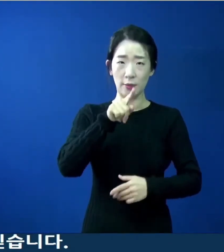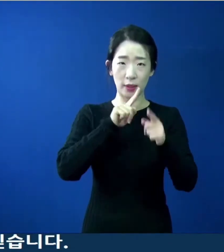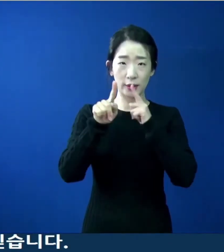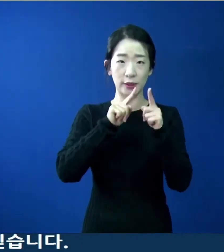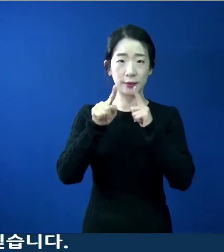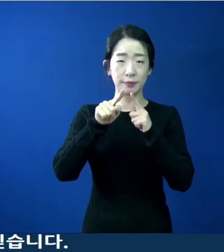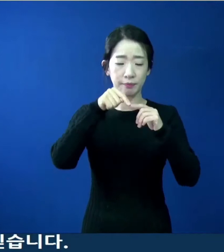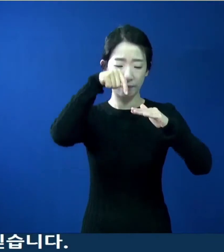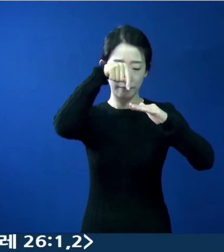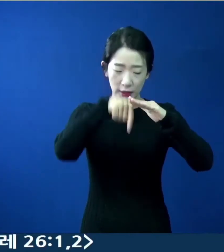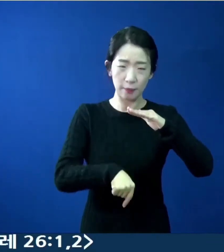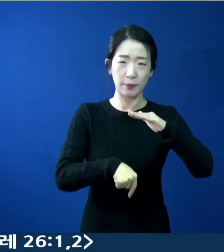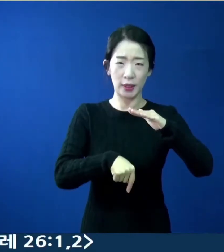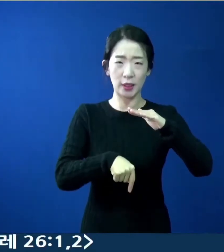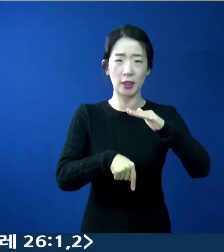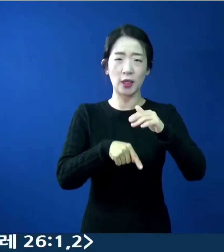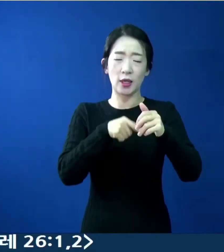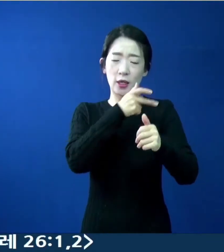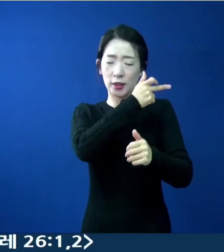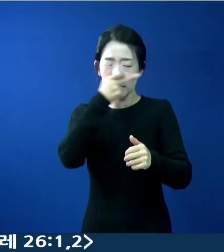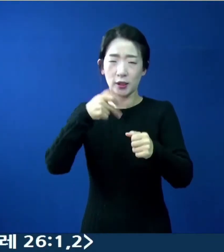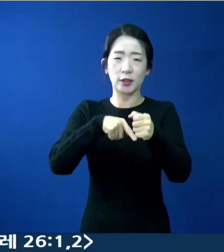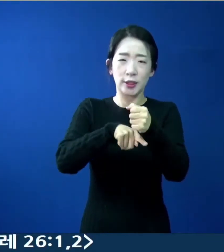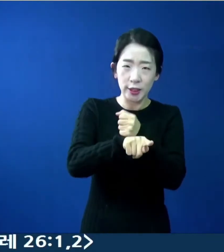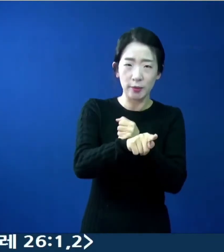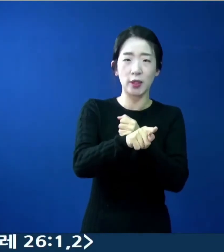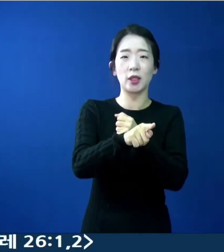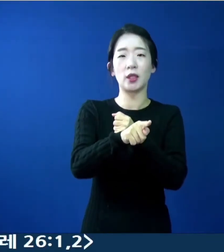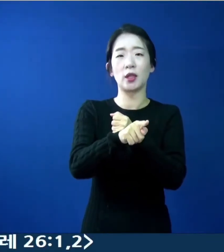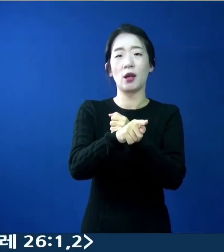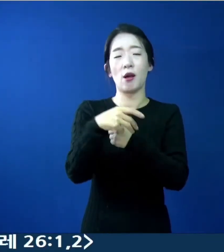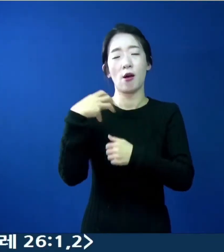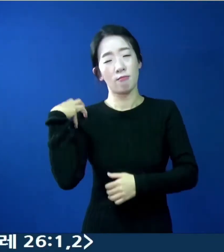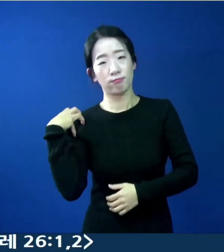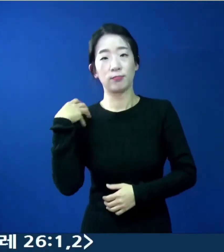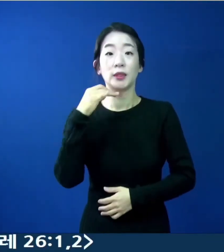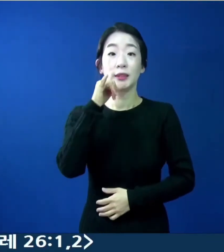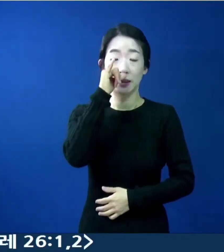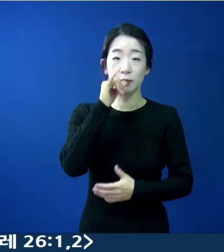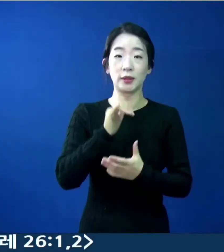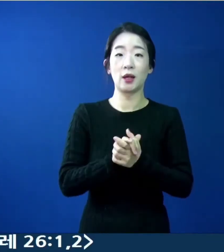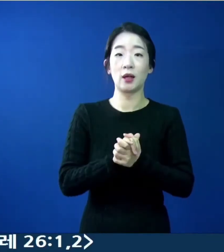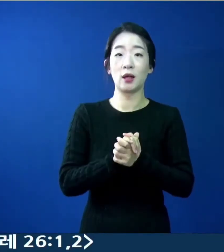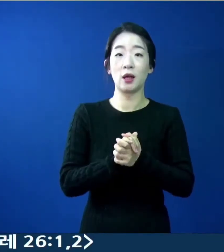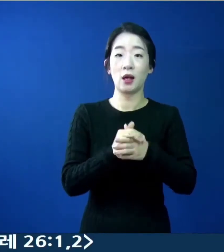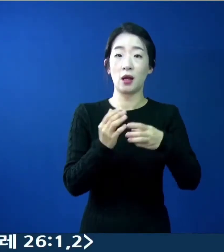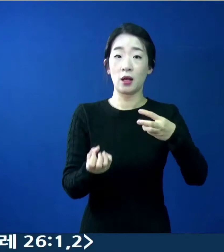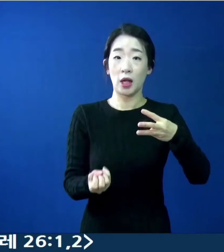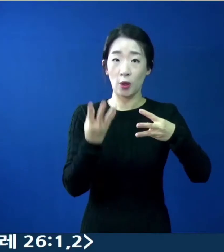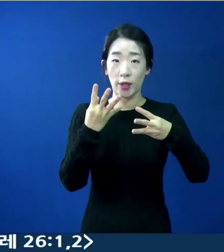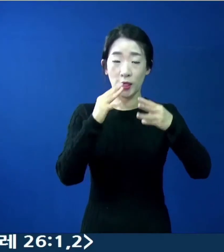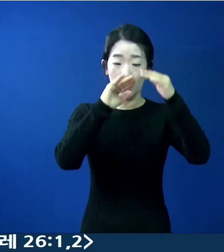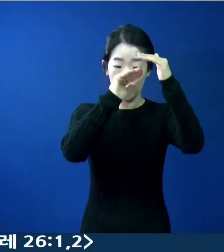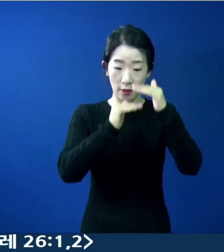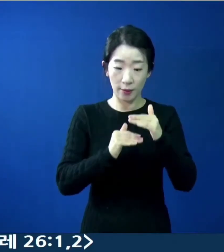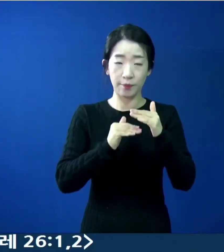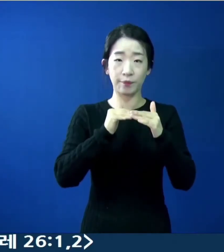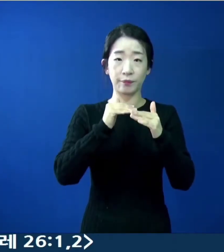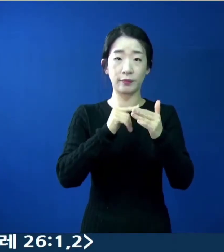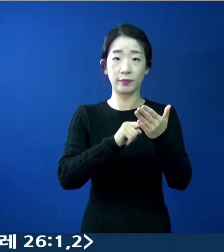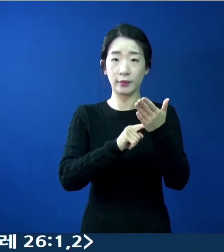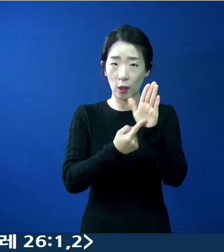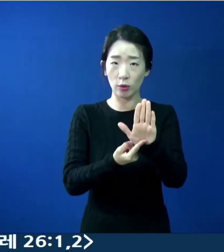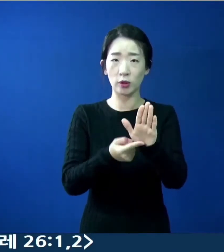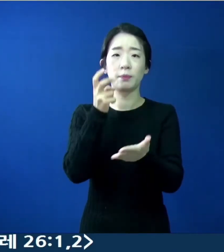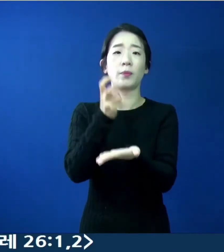자체 속에 굉장한 의미와 무게가 있다는 사실을 알게 되는 거죠. 레위기에 나오는 수많은 규정들이 있습니다. 이